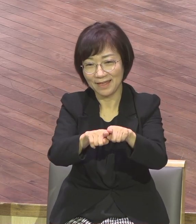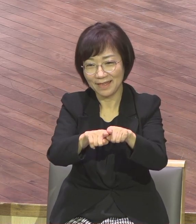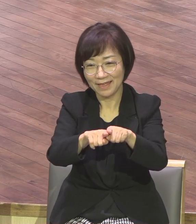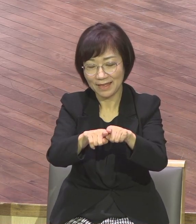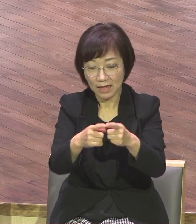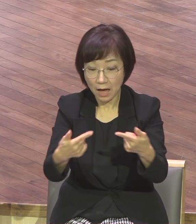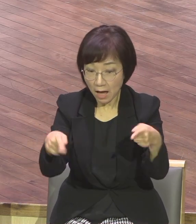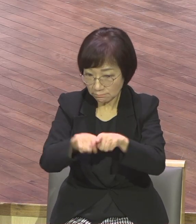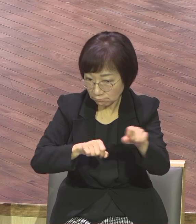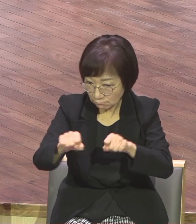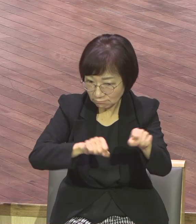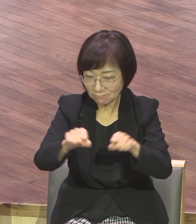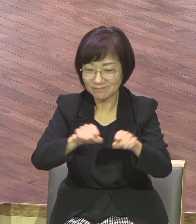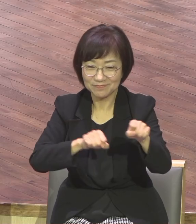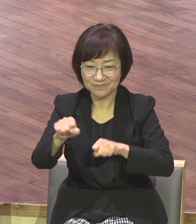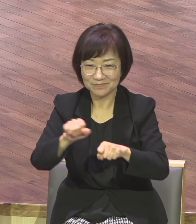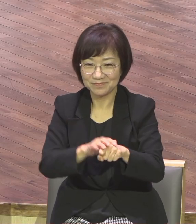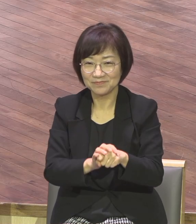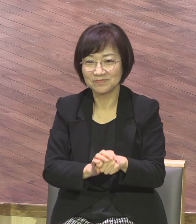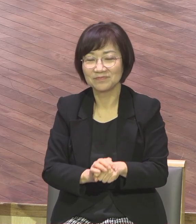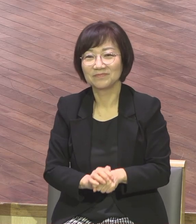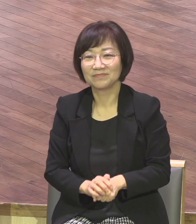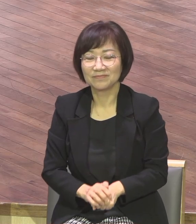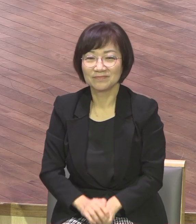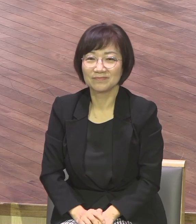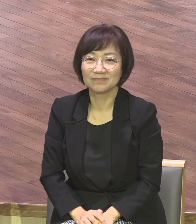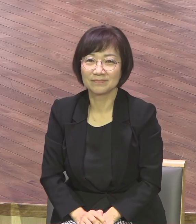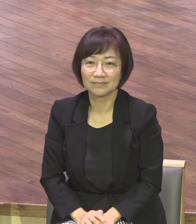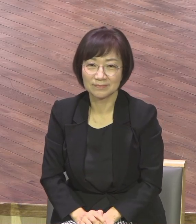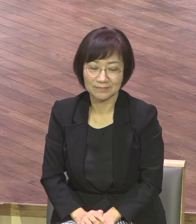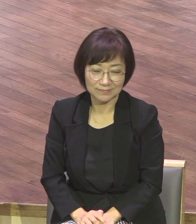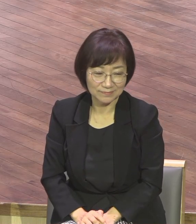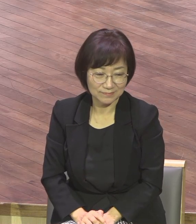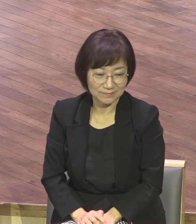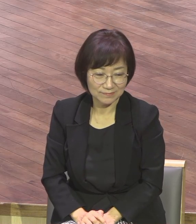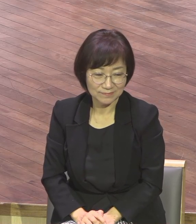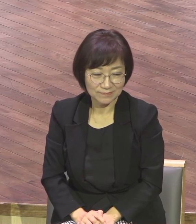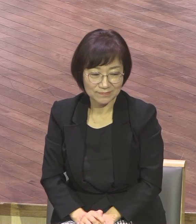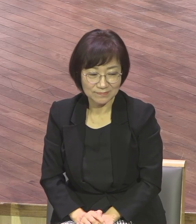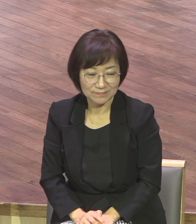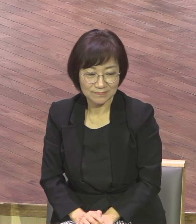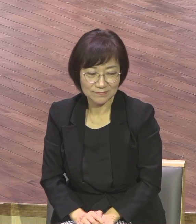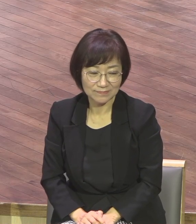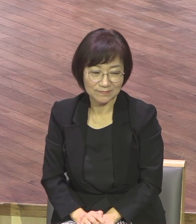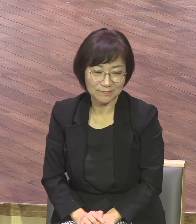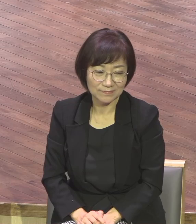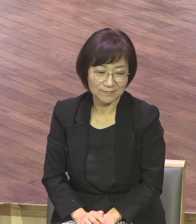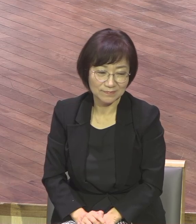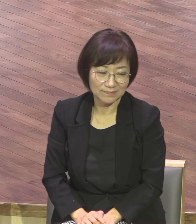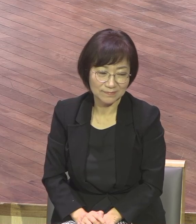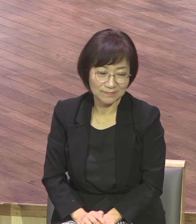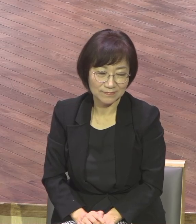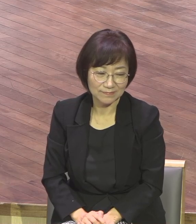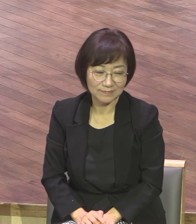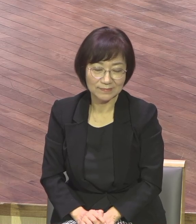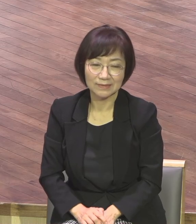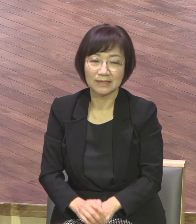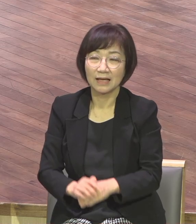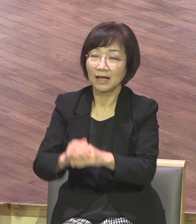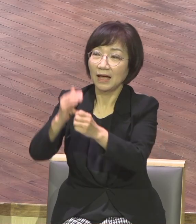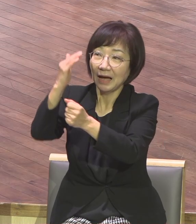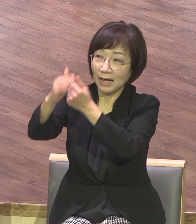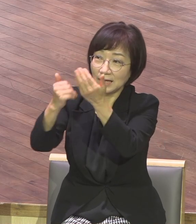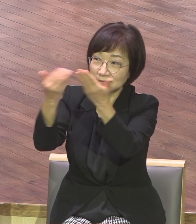많은 동역자들과 함께, 함께 그렇게 사역하심을 볼 수 있는데 이것이 바로 하나님을 하나님의